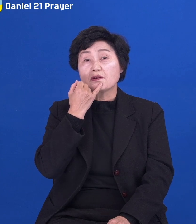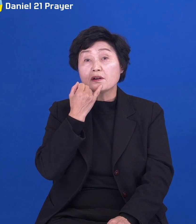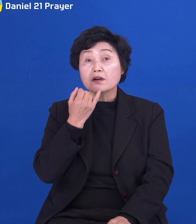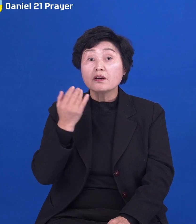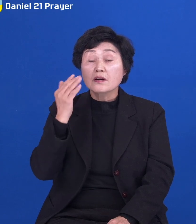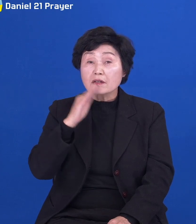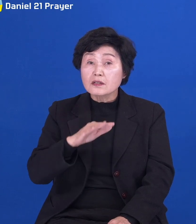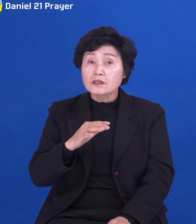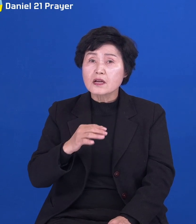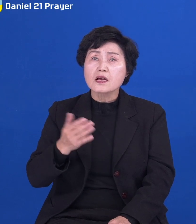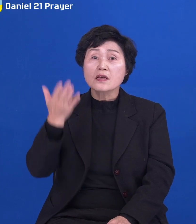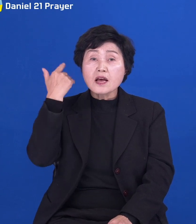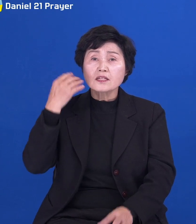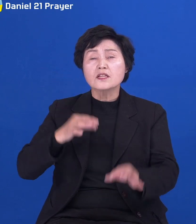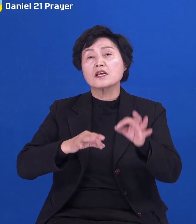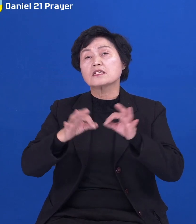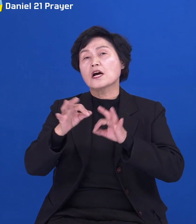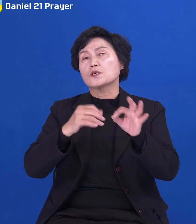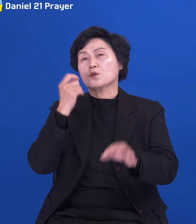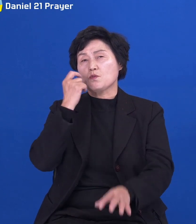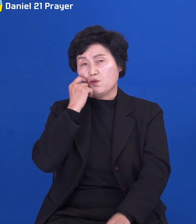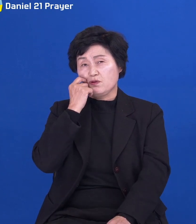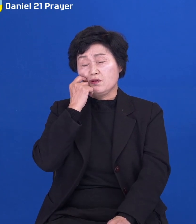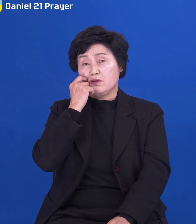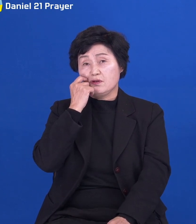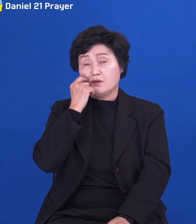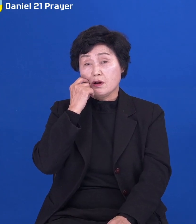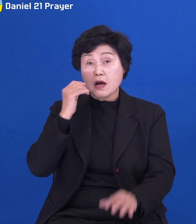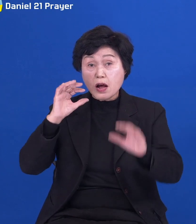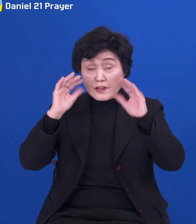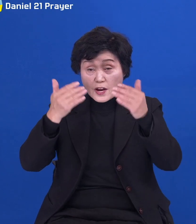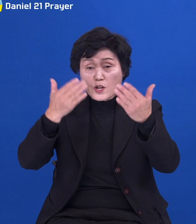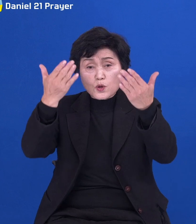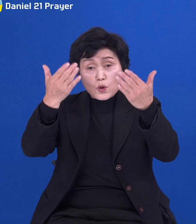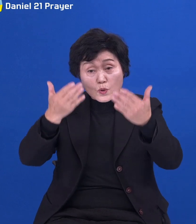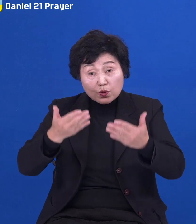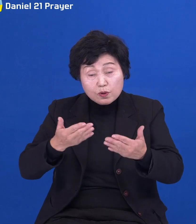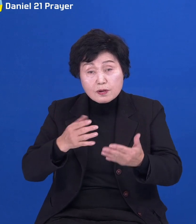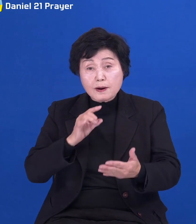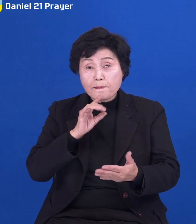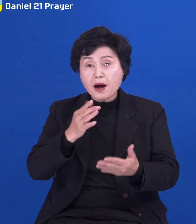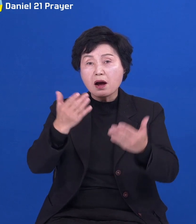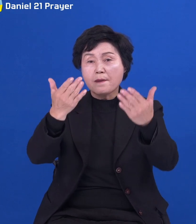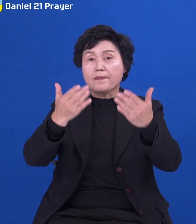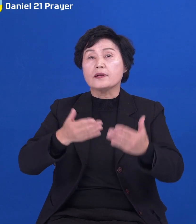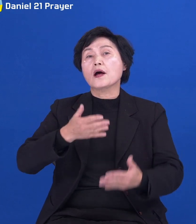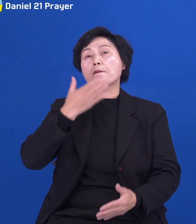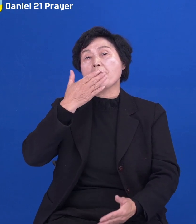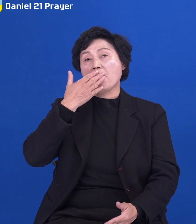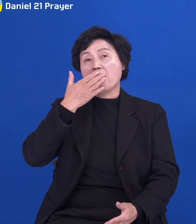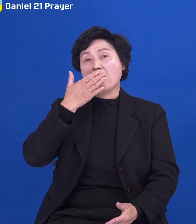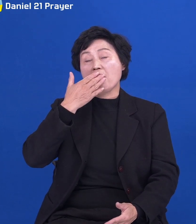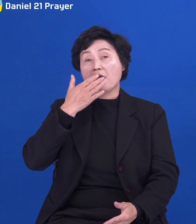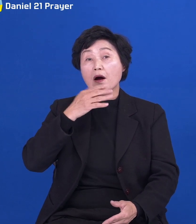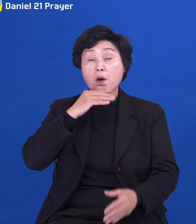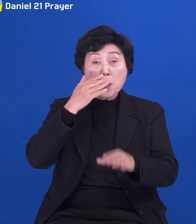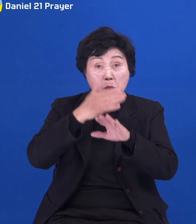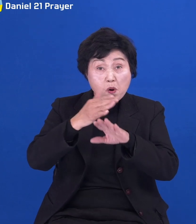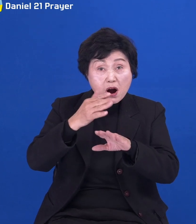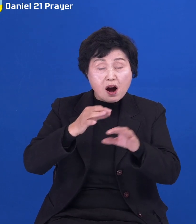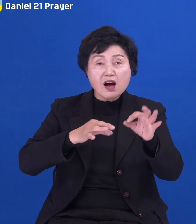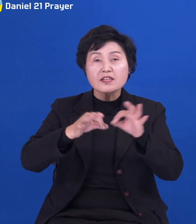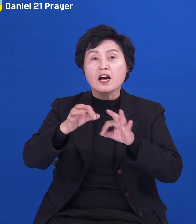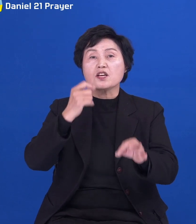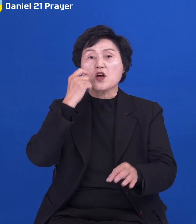그전에는 장사도 못하게 했고요, 오직 국가가 주는 배구만을 저희가 타서 먹을 수가 있었어요. 북한에서는 장사를 막았거든요.